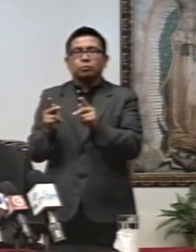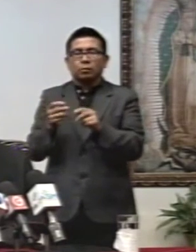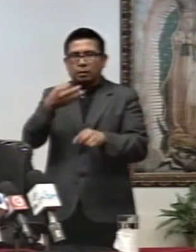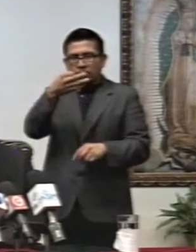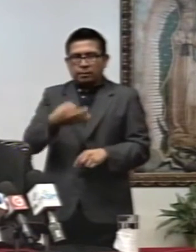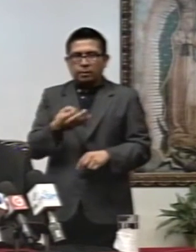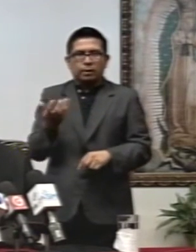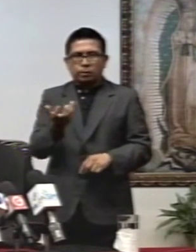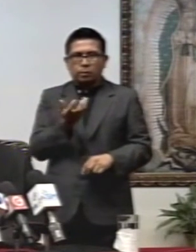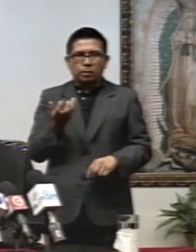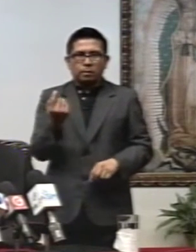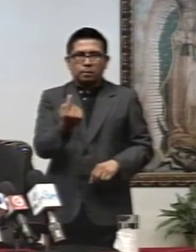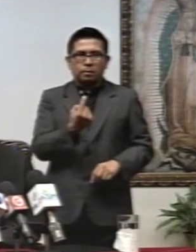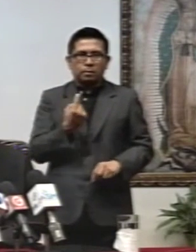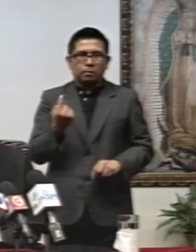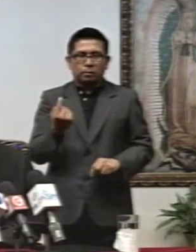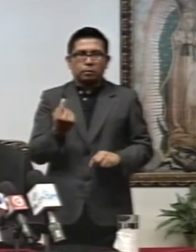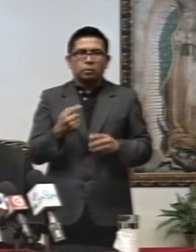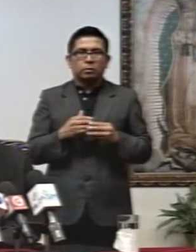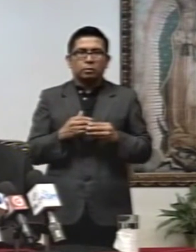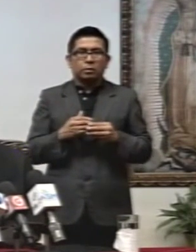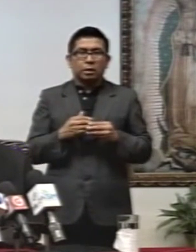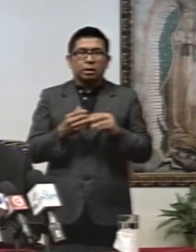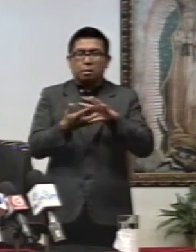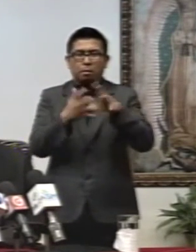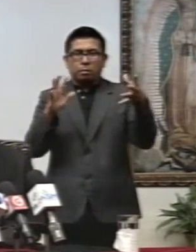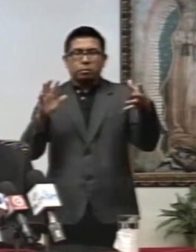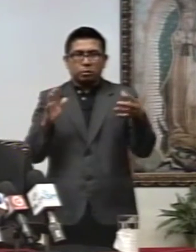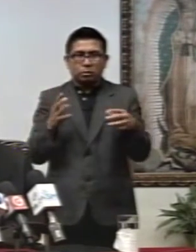las personas, no haya exclusión social